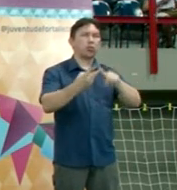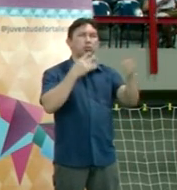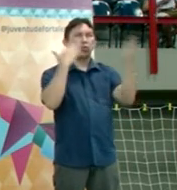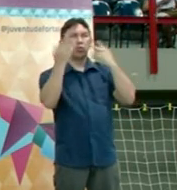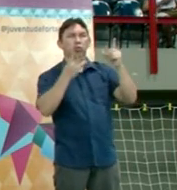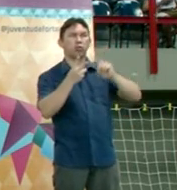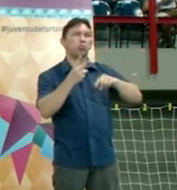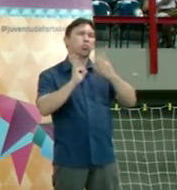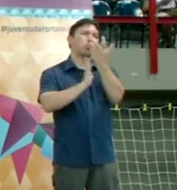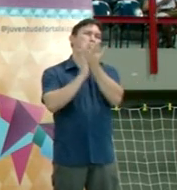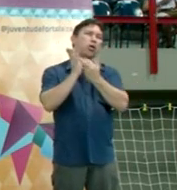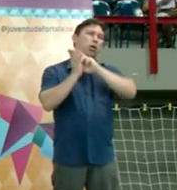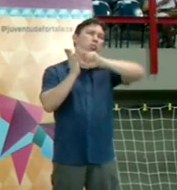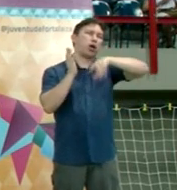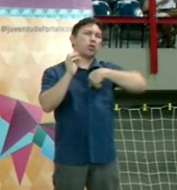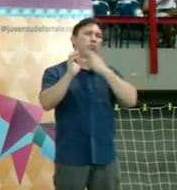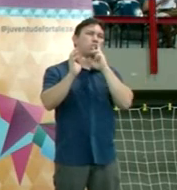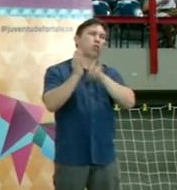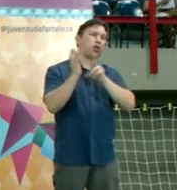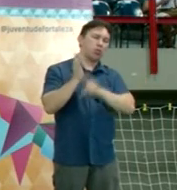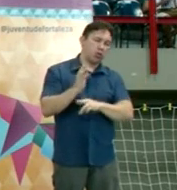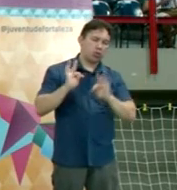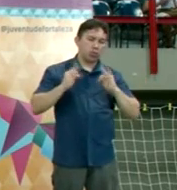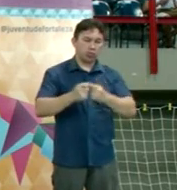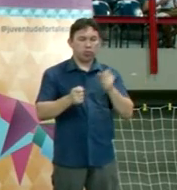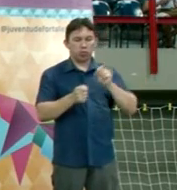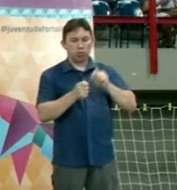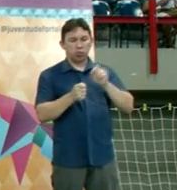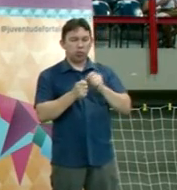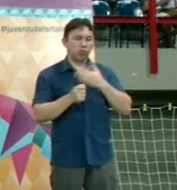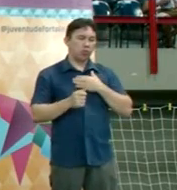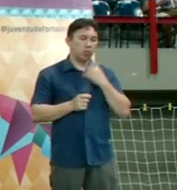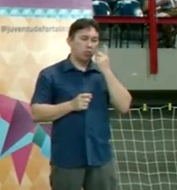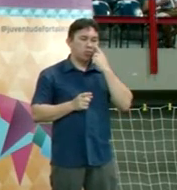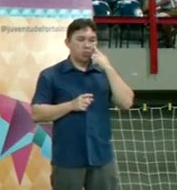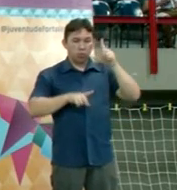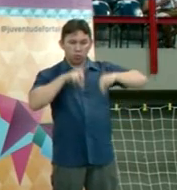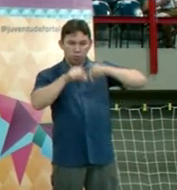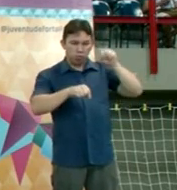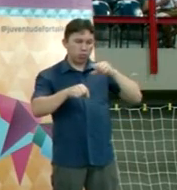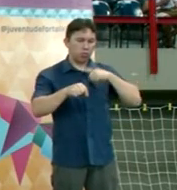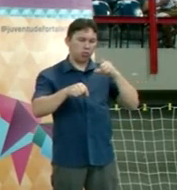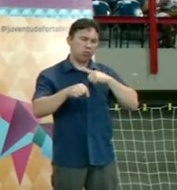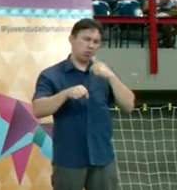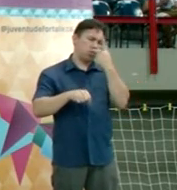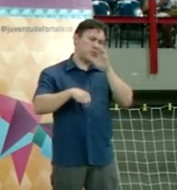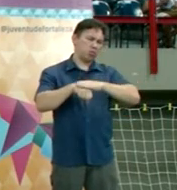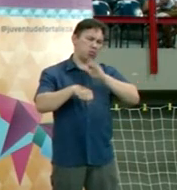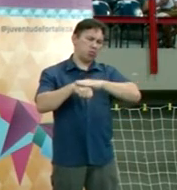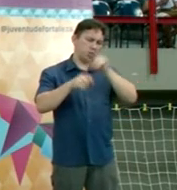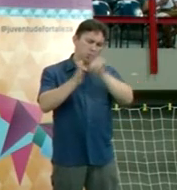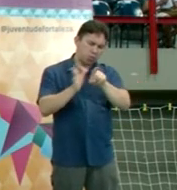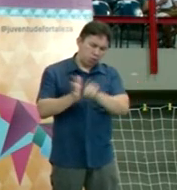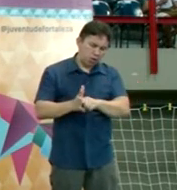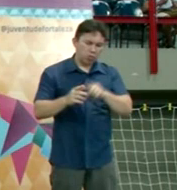dúvida, gabarito, você tem tudo disponível. Então o que eu fiz? Eu escolhi uma sequência de questões do material de